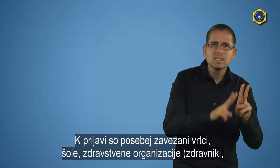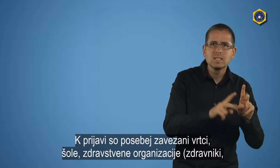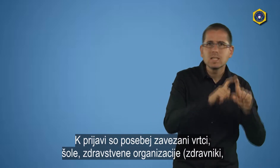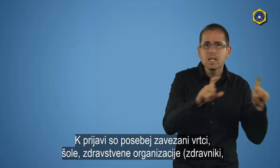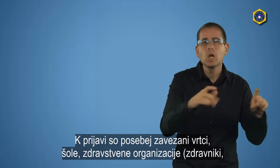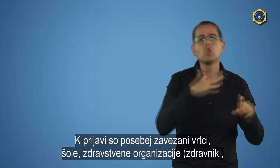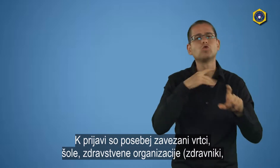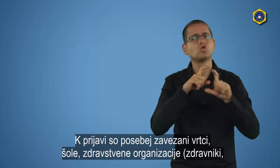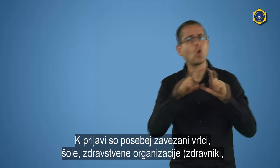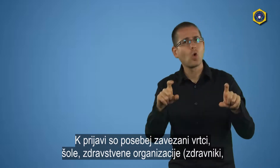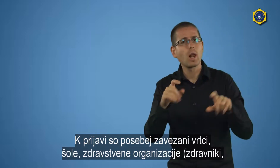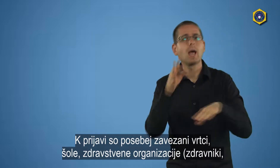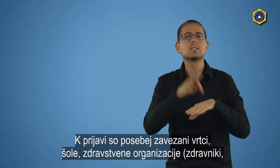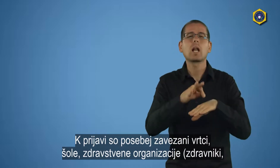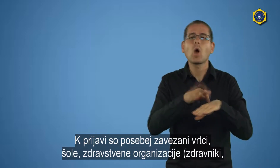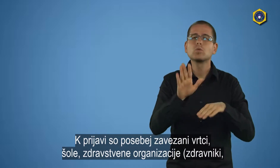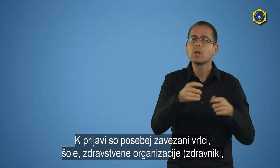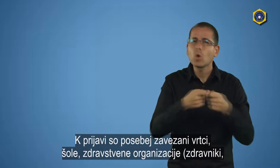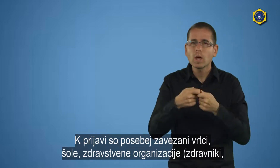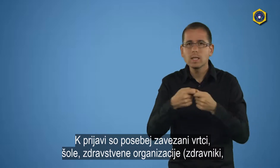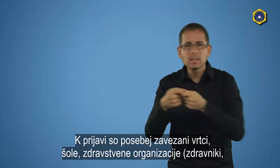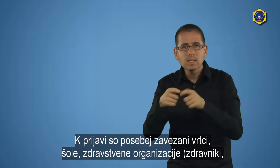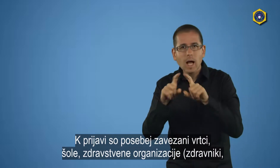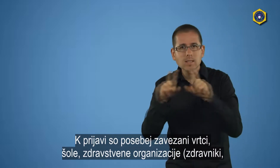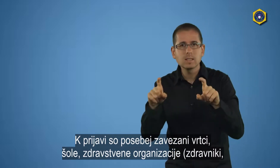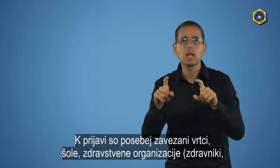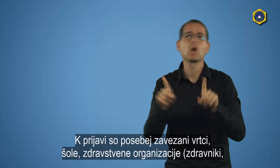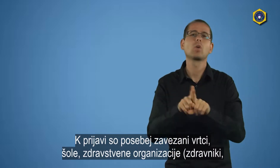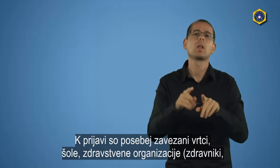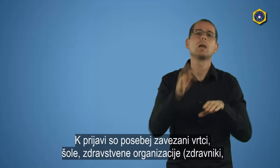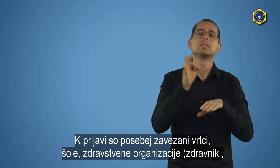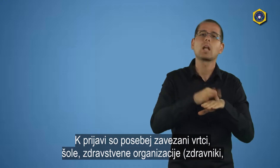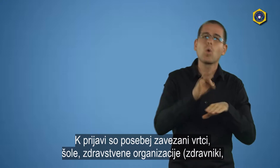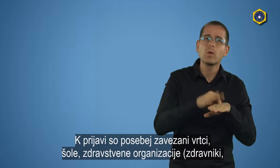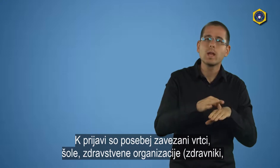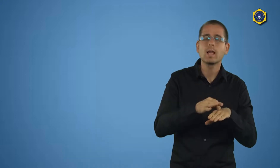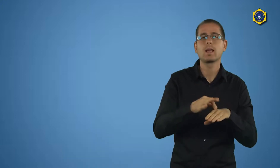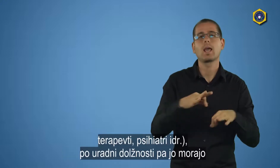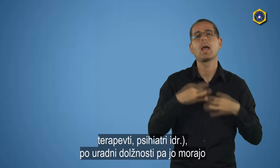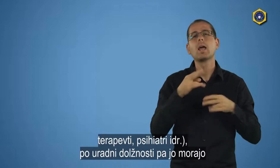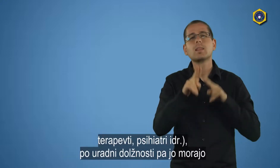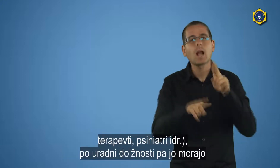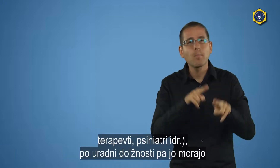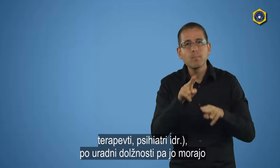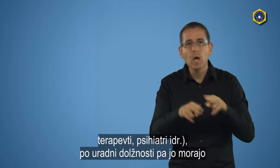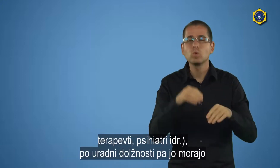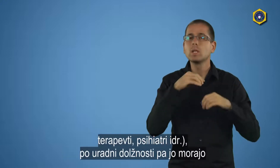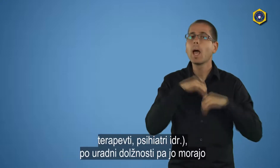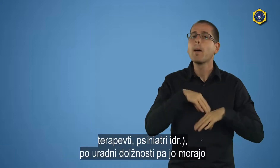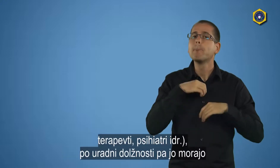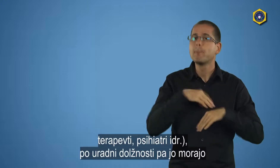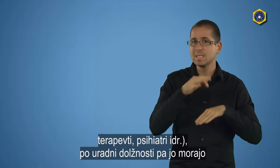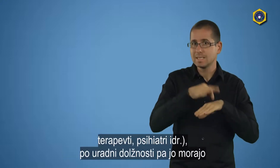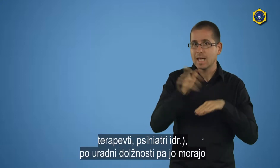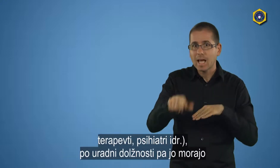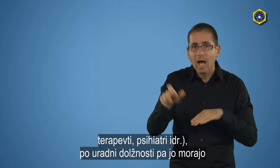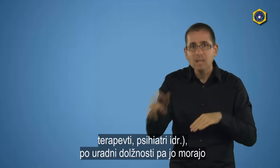šole, zdravstvene organizacije, zdravniki, terapevti, psihiatri in drugi, po uradni dolžnosti pa jo